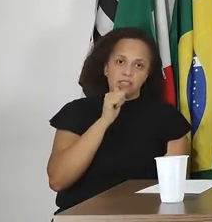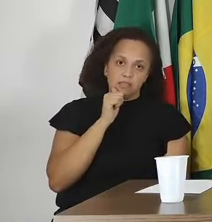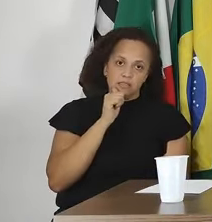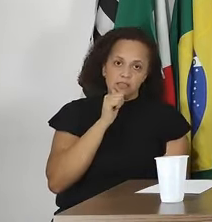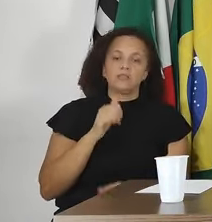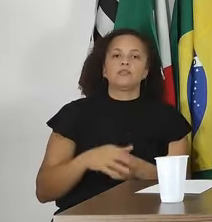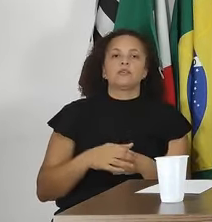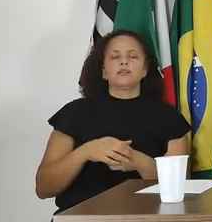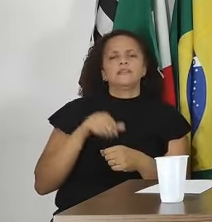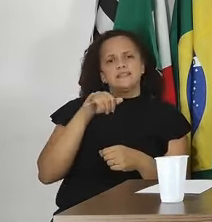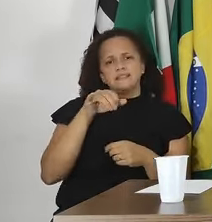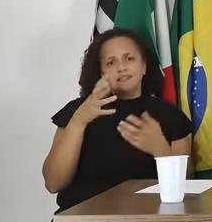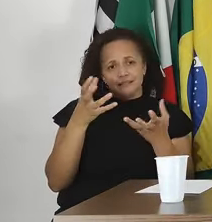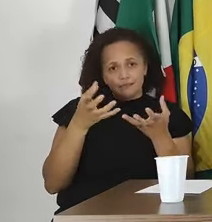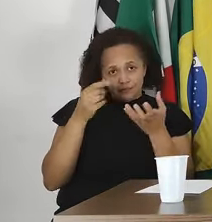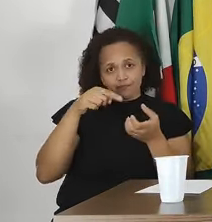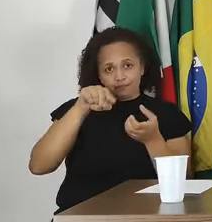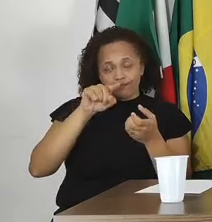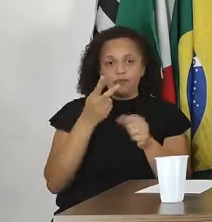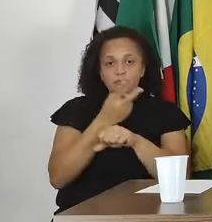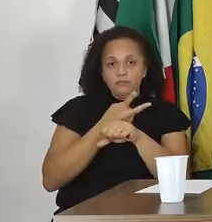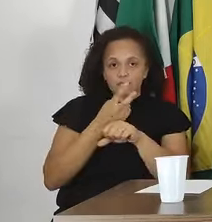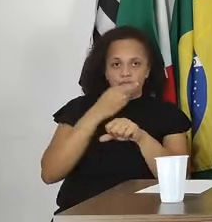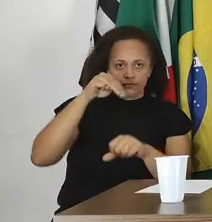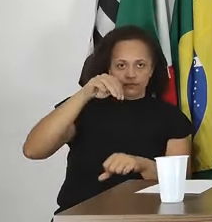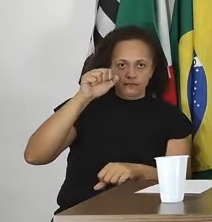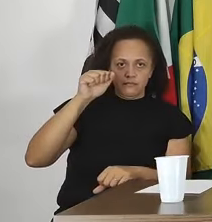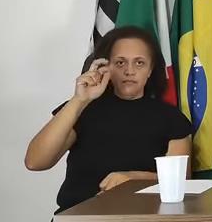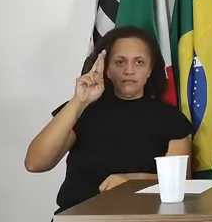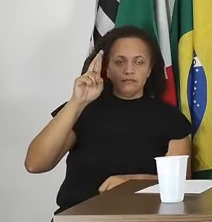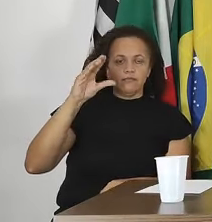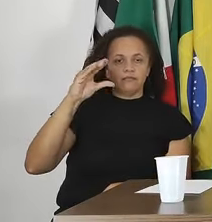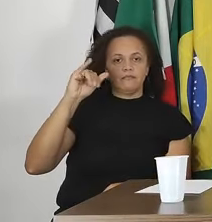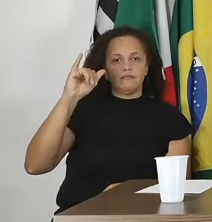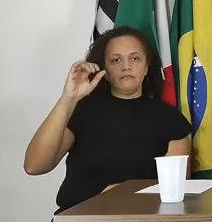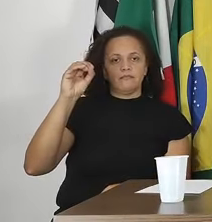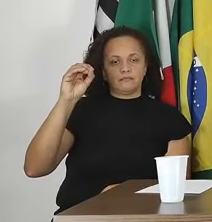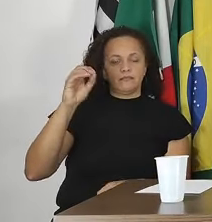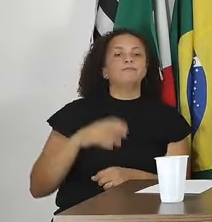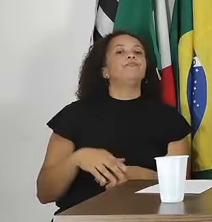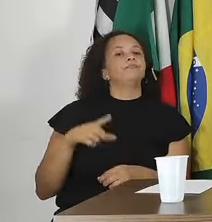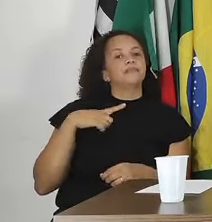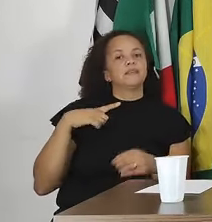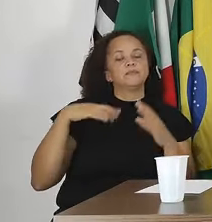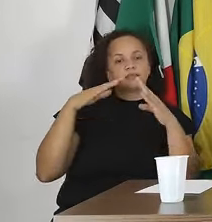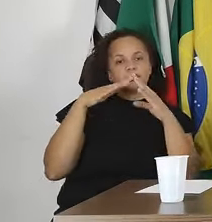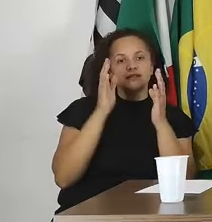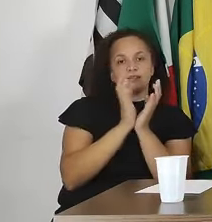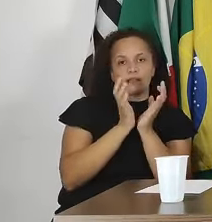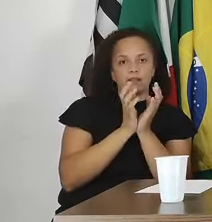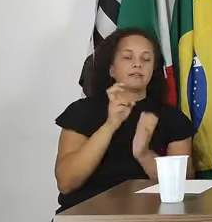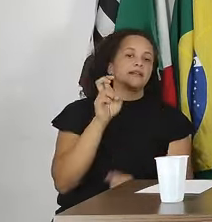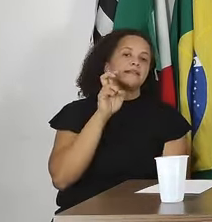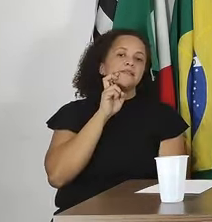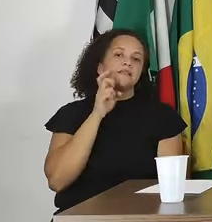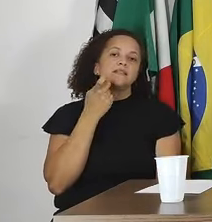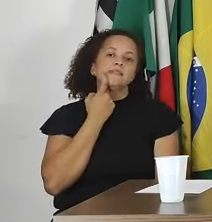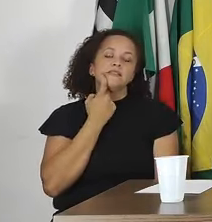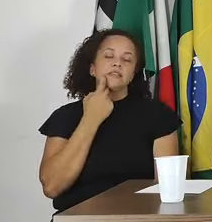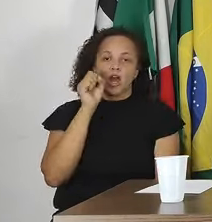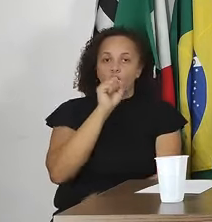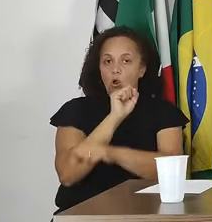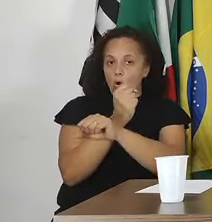aqui na secretaria da igreja, tá? Nós temos célula quinta e sexta às 8 horas da noite, tá? Um